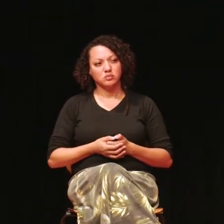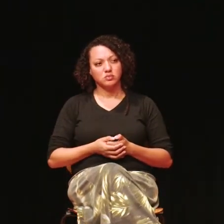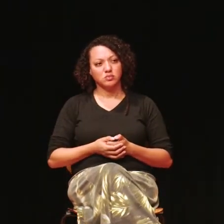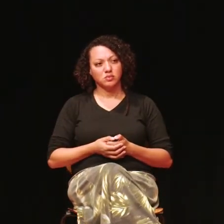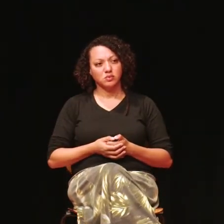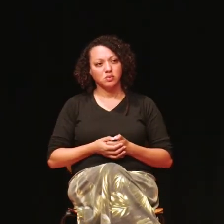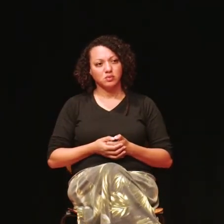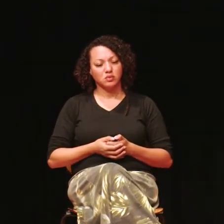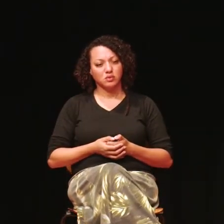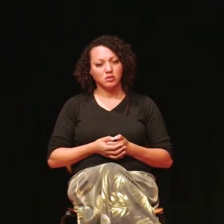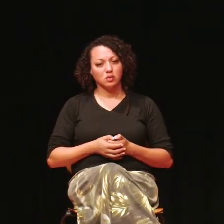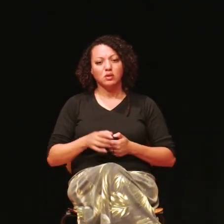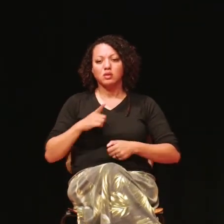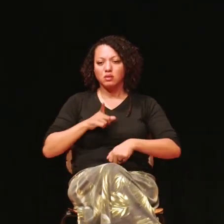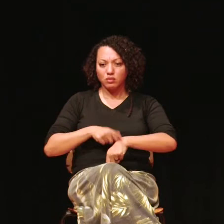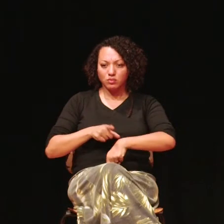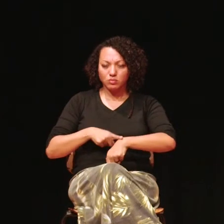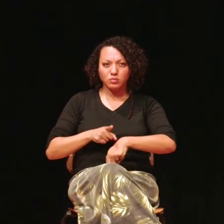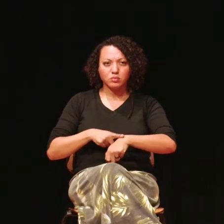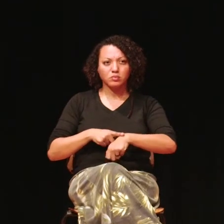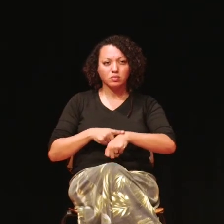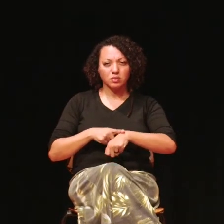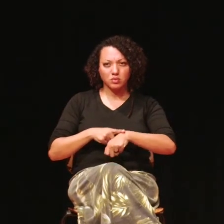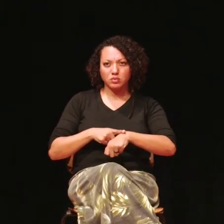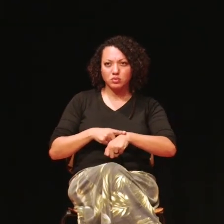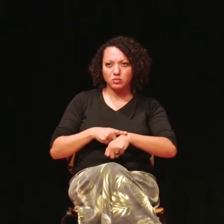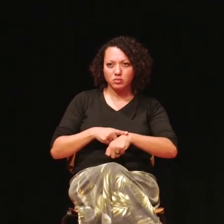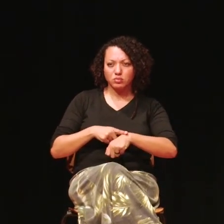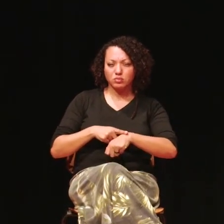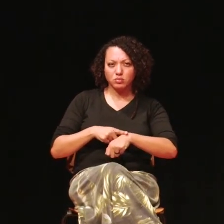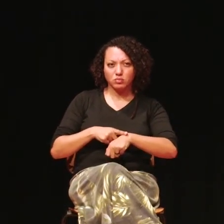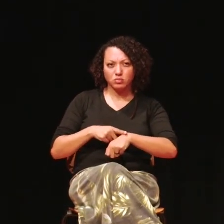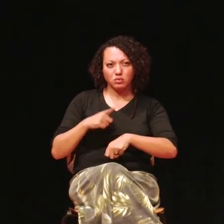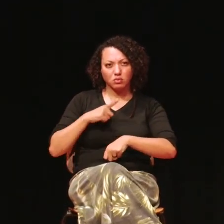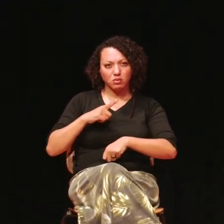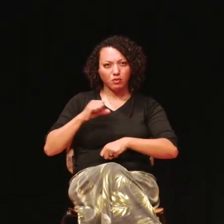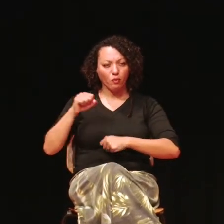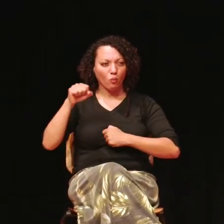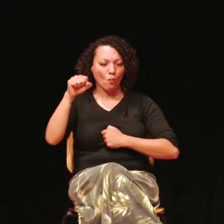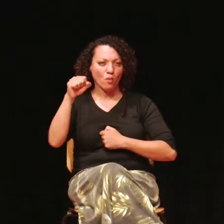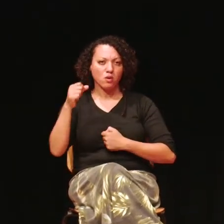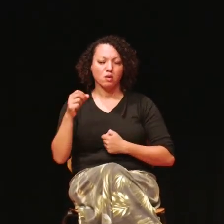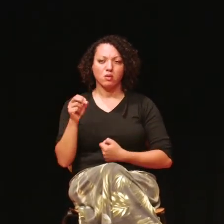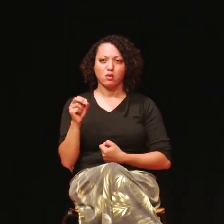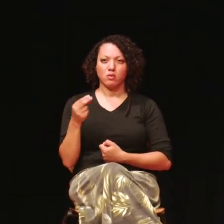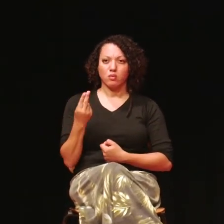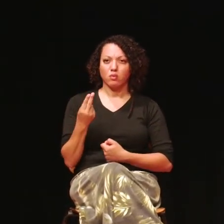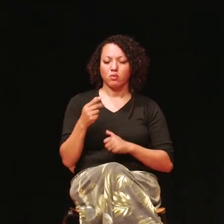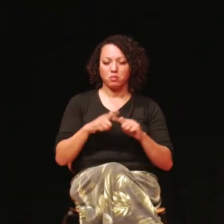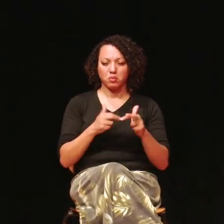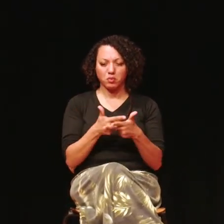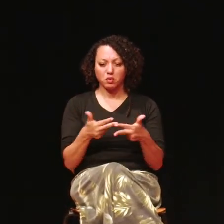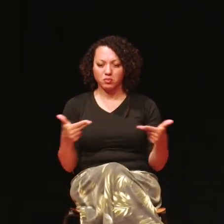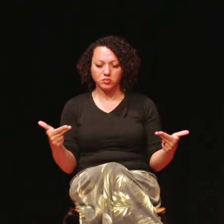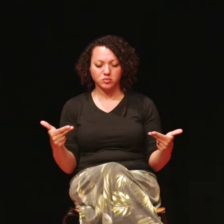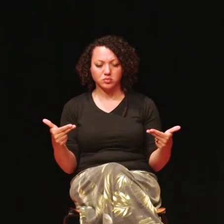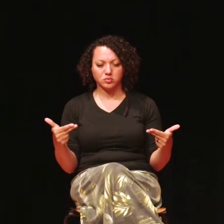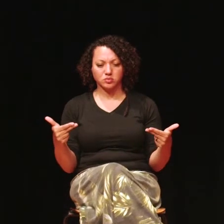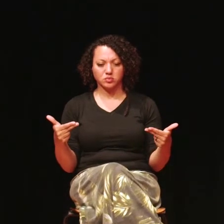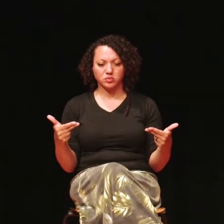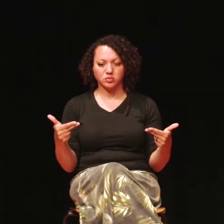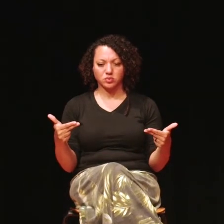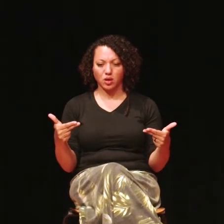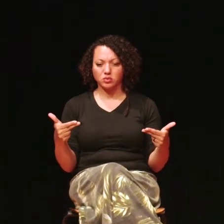che lidar con un monumento pubblico che fa effetto ao grandi eroi o con objetos collezionados